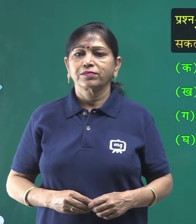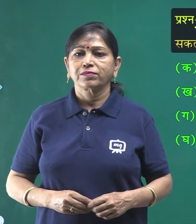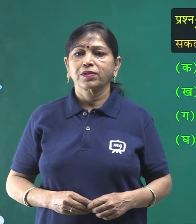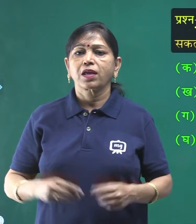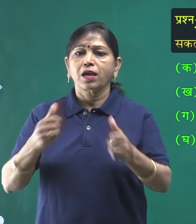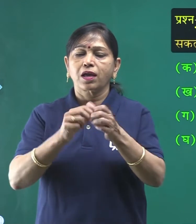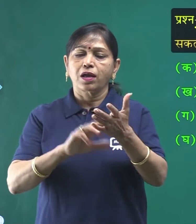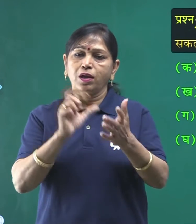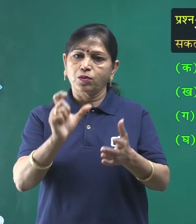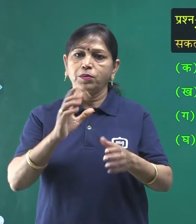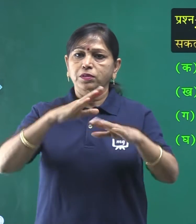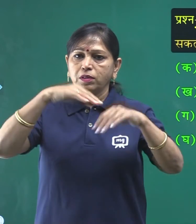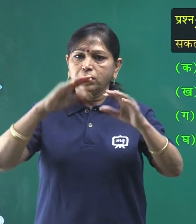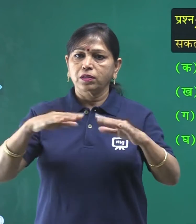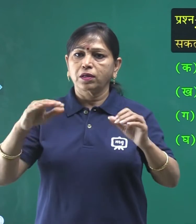अनुप्रस्थ तरंगे